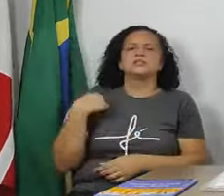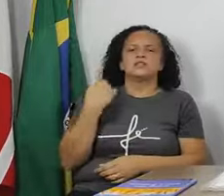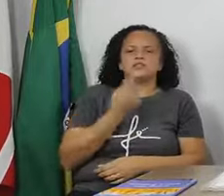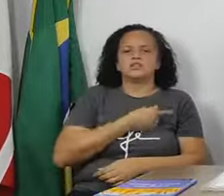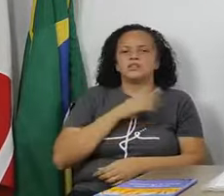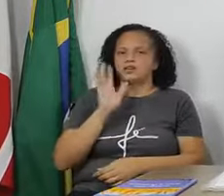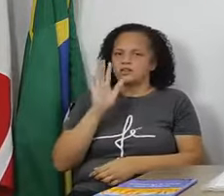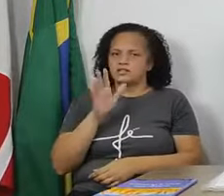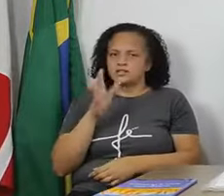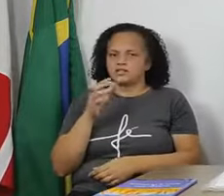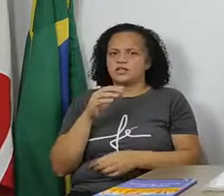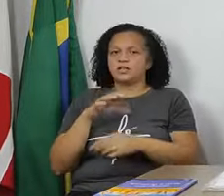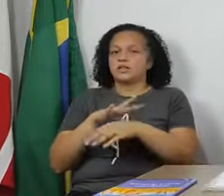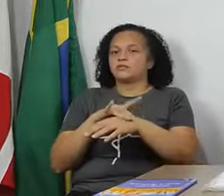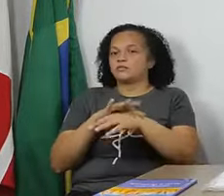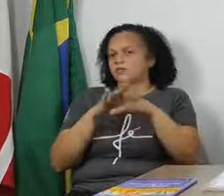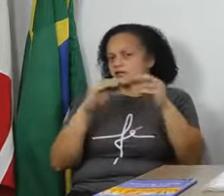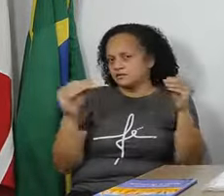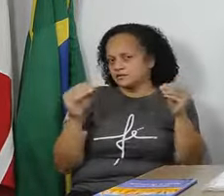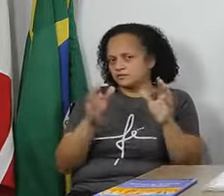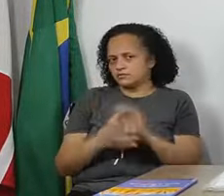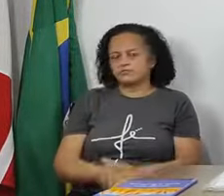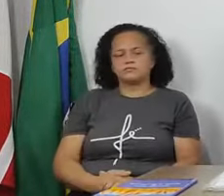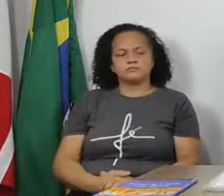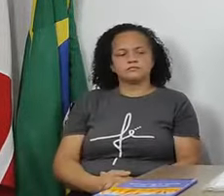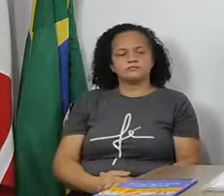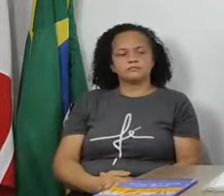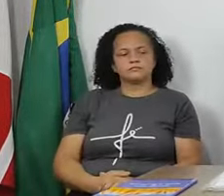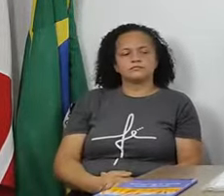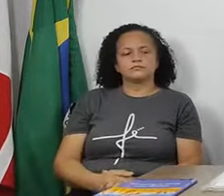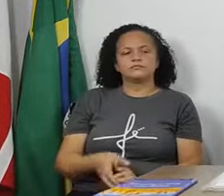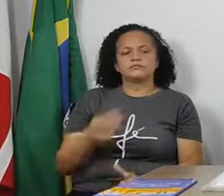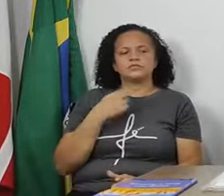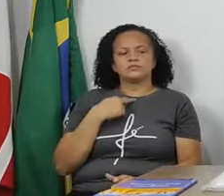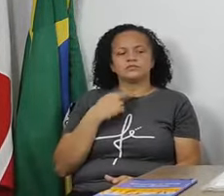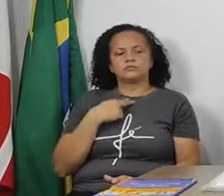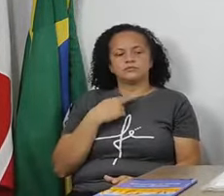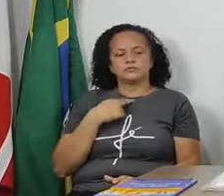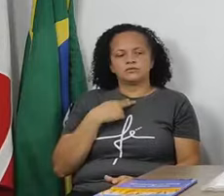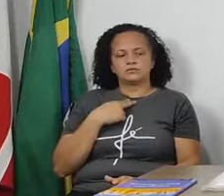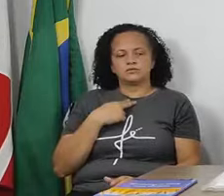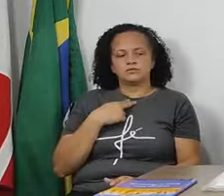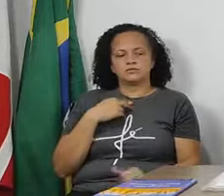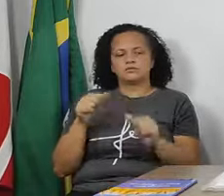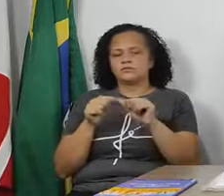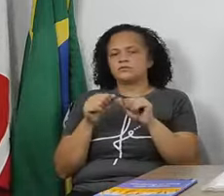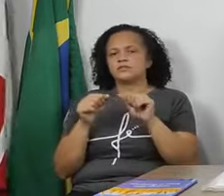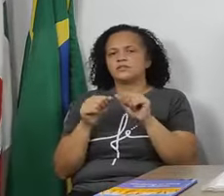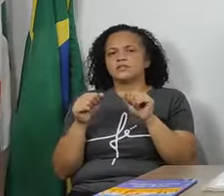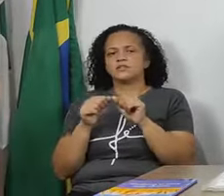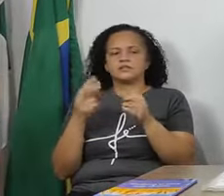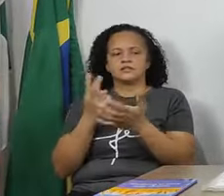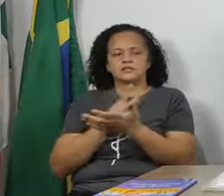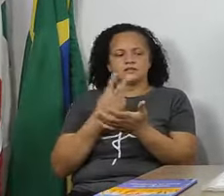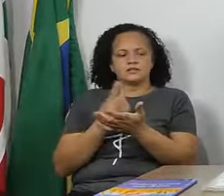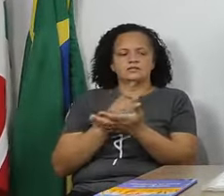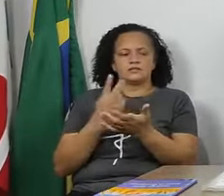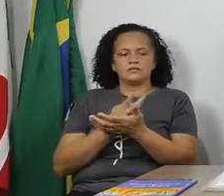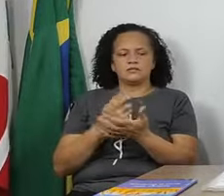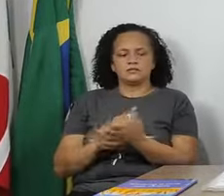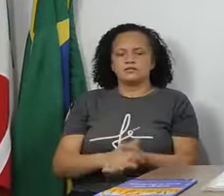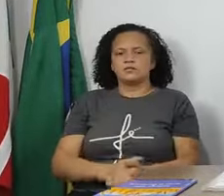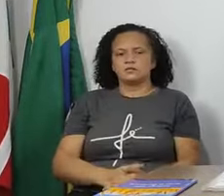Então, por isso que a gente não deve cometer o erro de basear a nossa fé